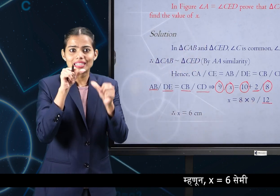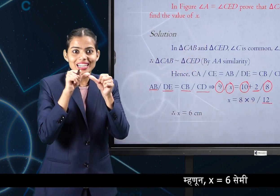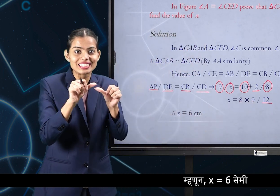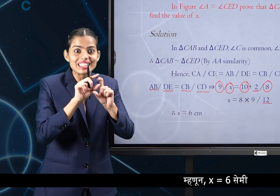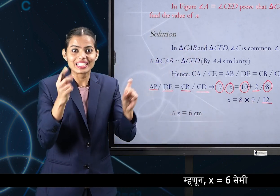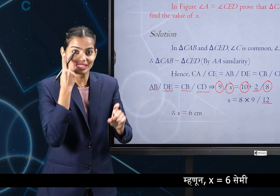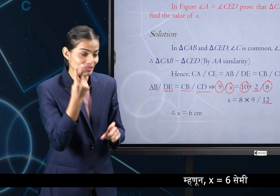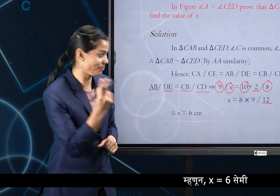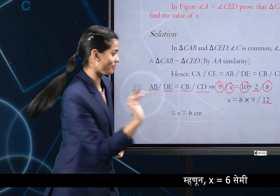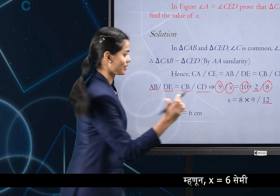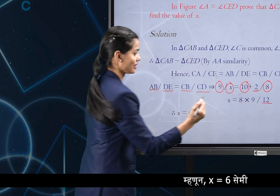म्हणून x 6 सेमी